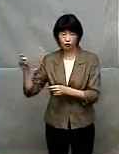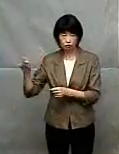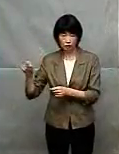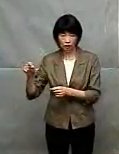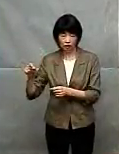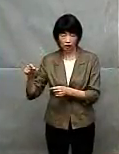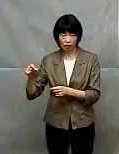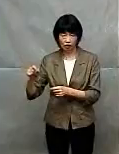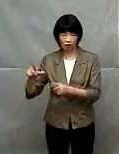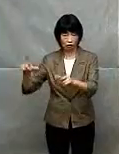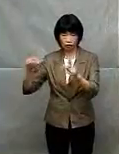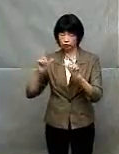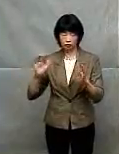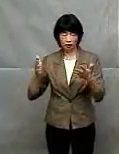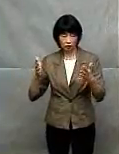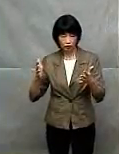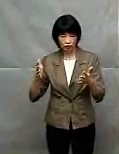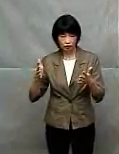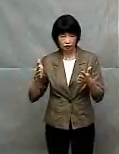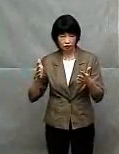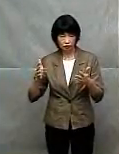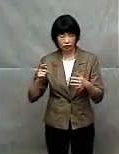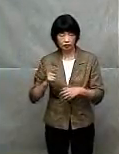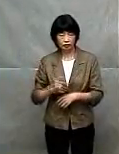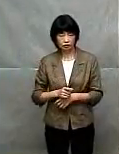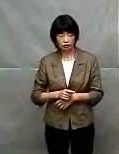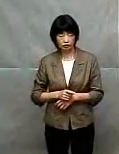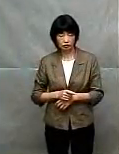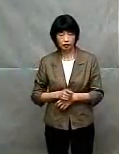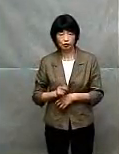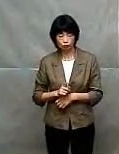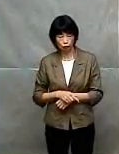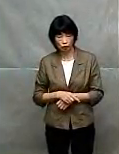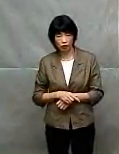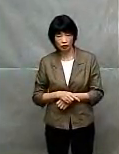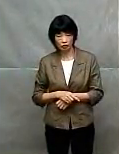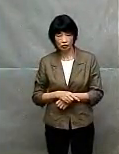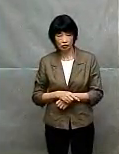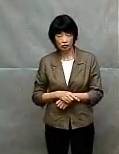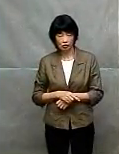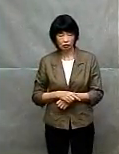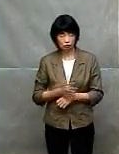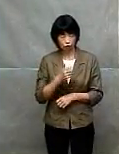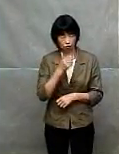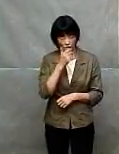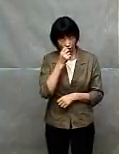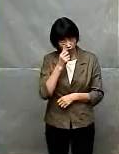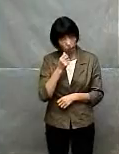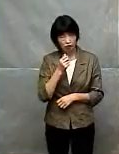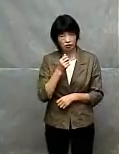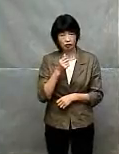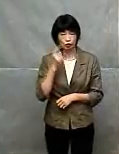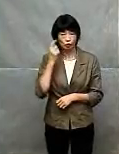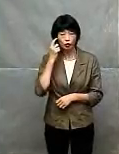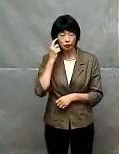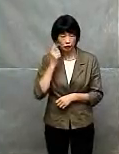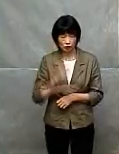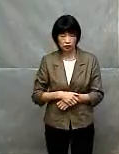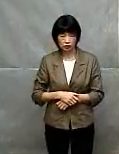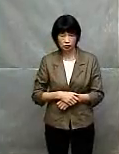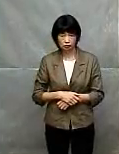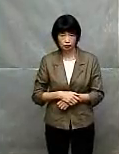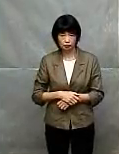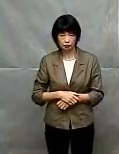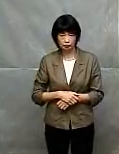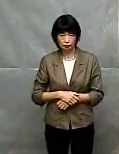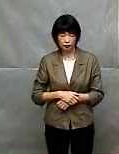くということは、特に山形大学は国立大学ということもありますけども、非常に恥ずかしいことだと。でさらにこの大学